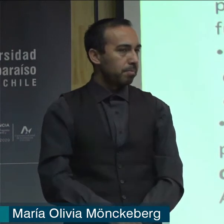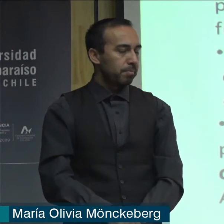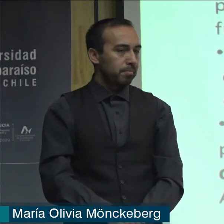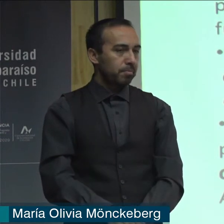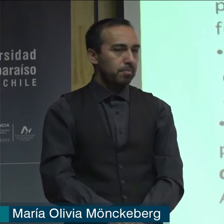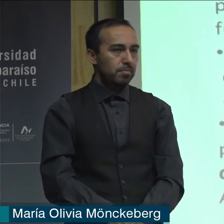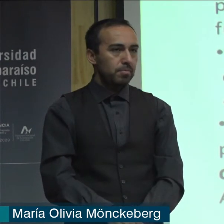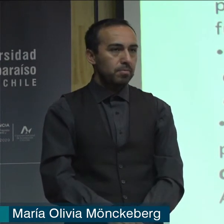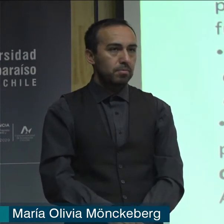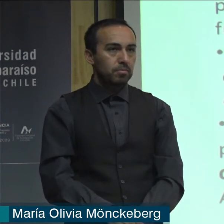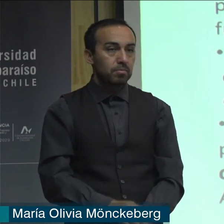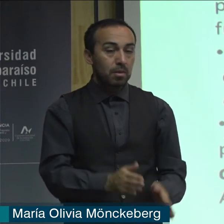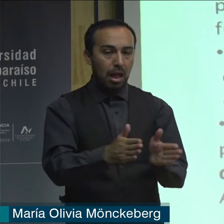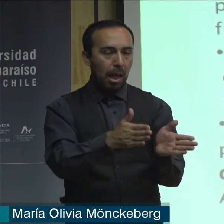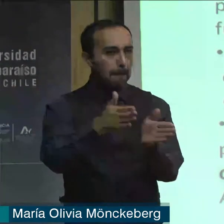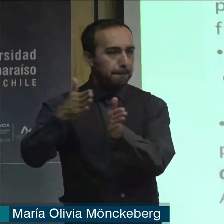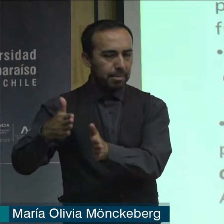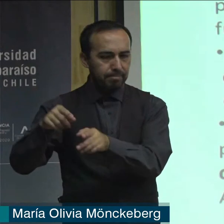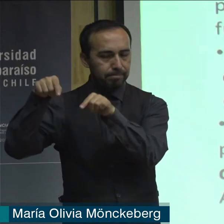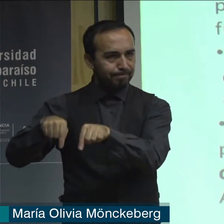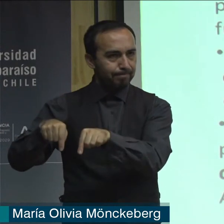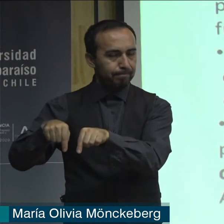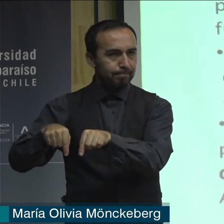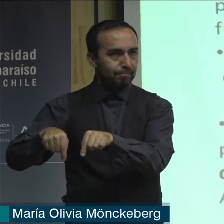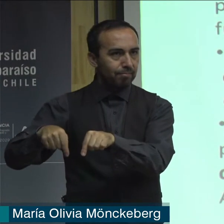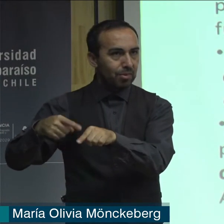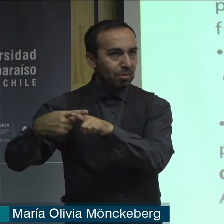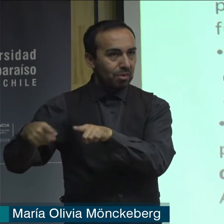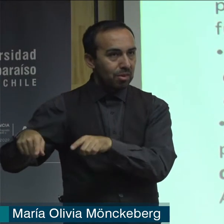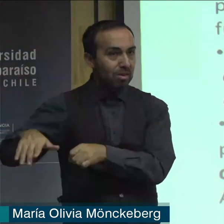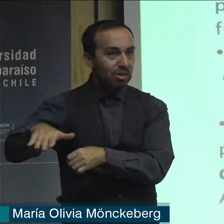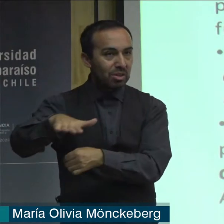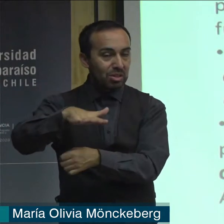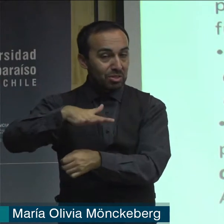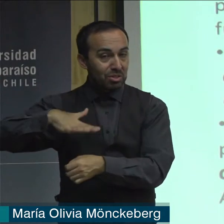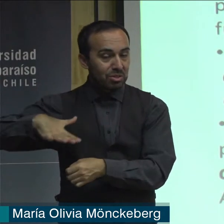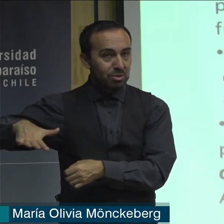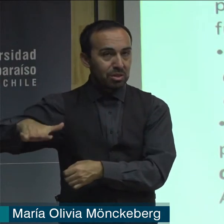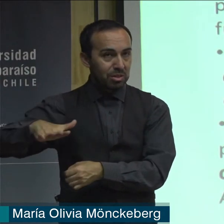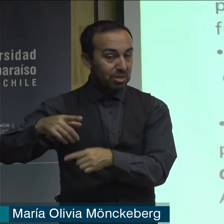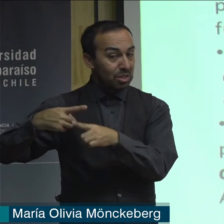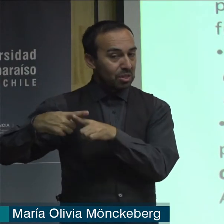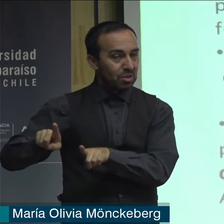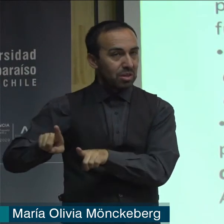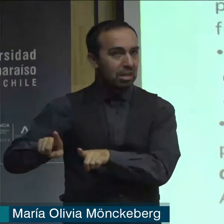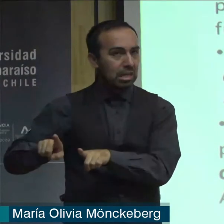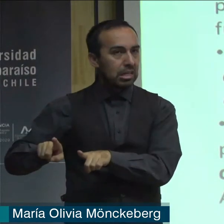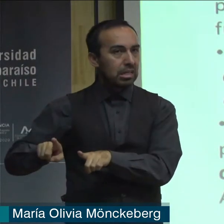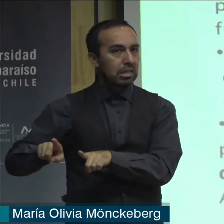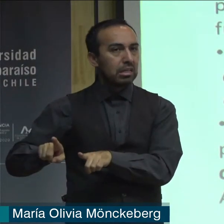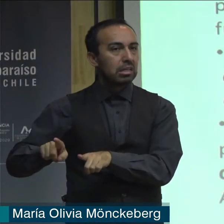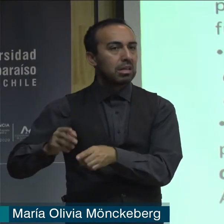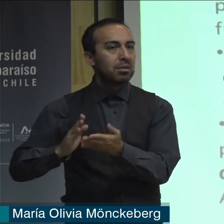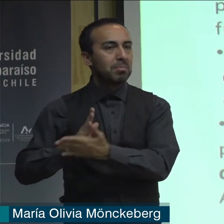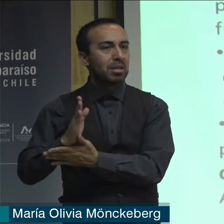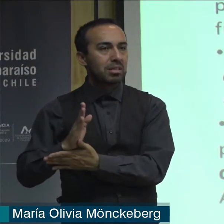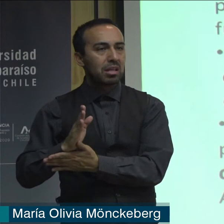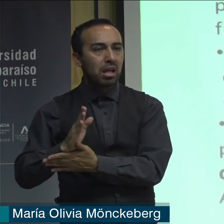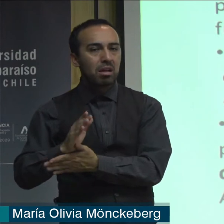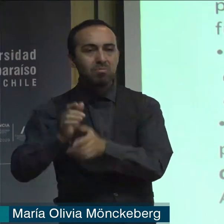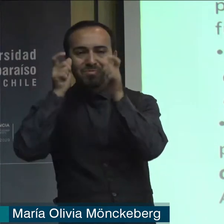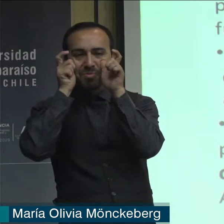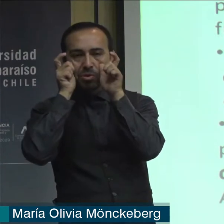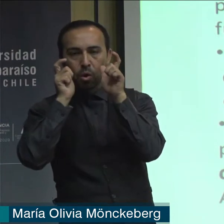paralelo con esto o como aterrizaje de esto también Vienen las restricciones presupuestarias